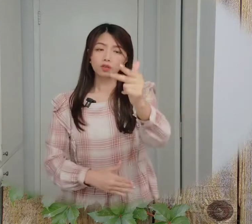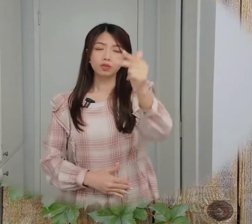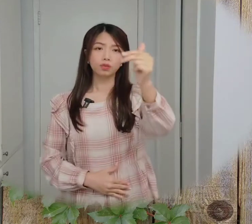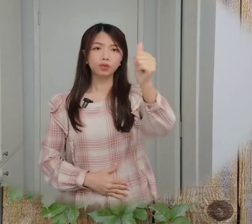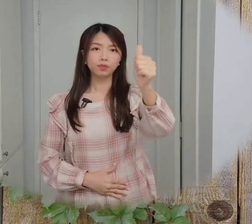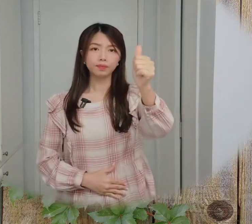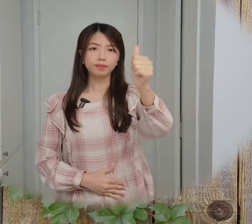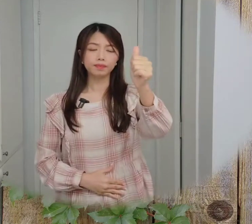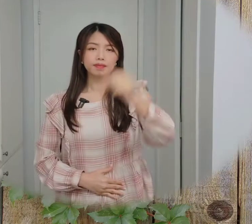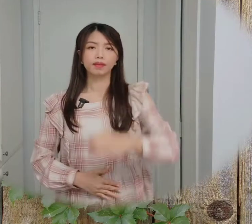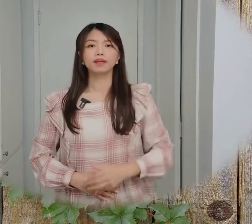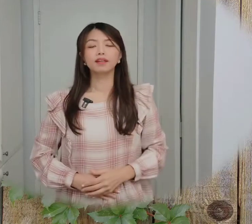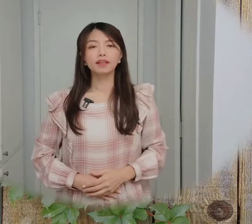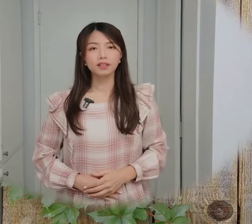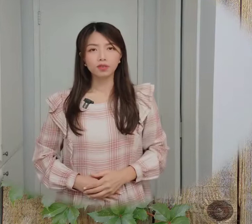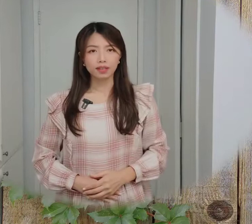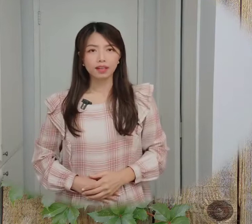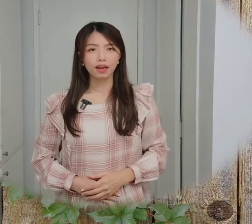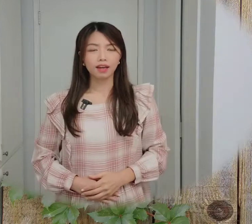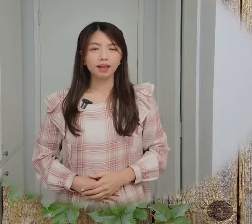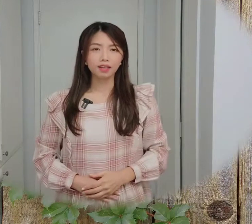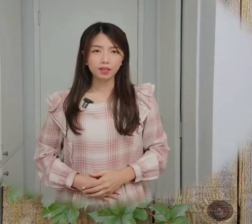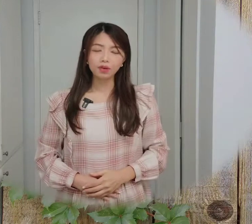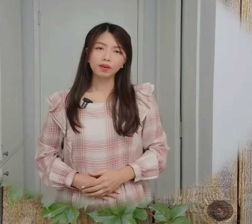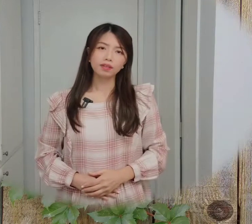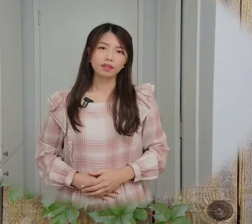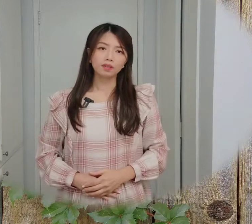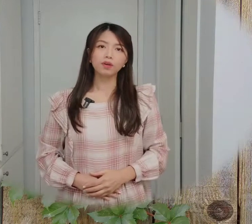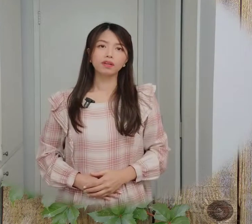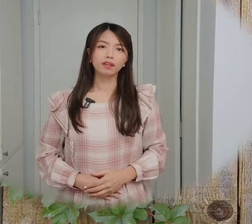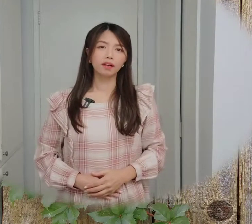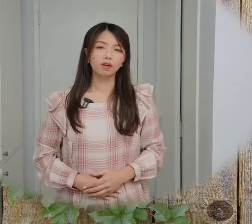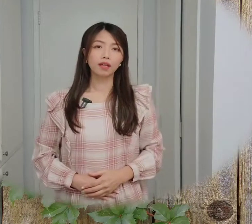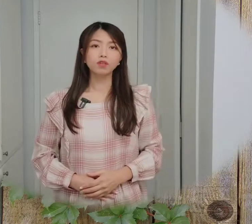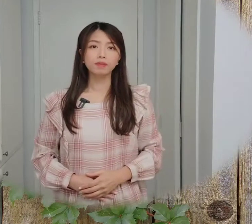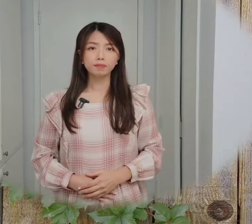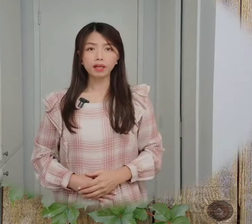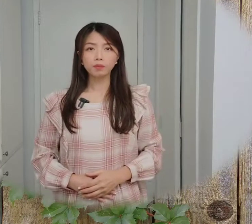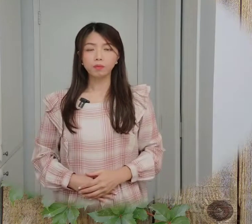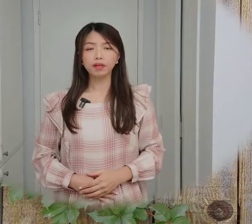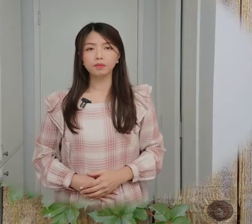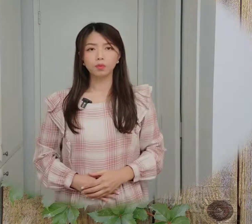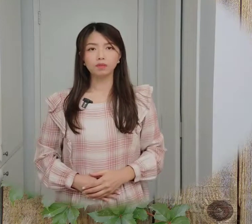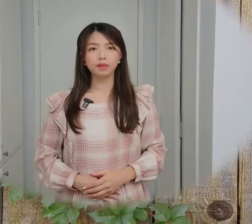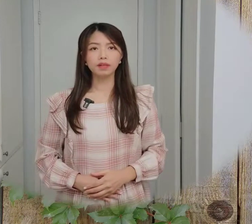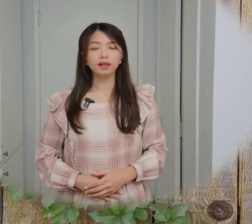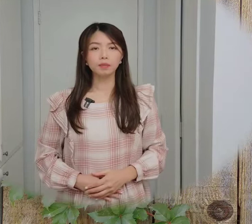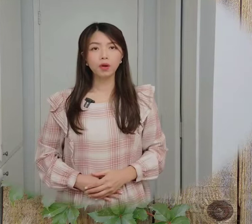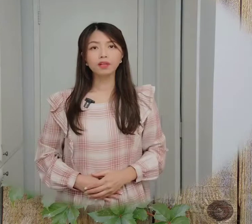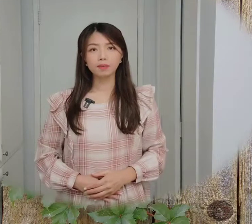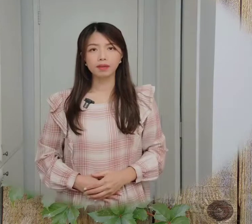보내신 주. 예수 있기에. 예수라고 하는 뜻의 수어는 예수님이 십자가에 못 박히신